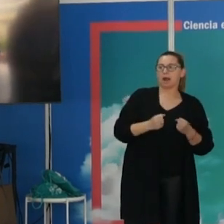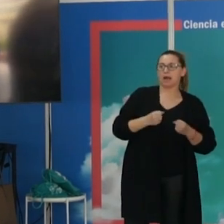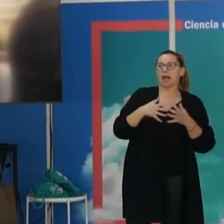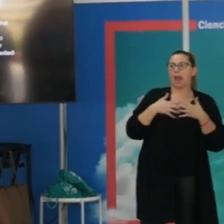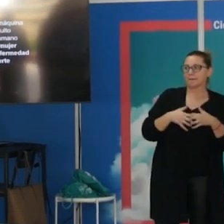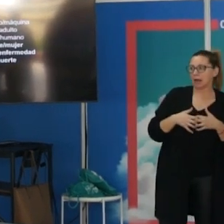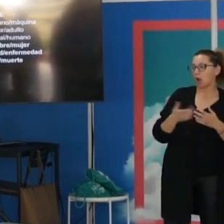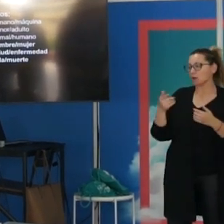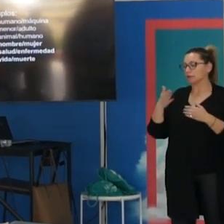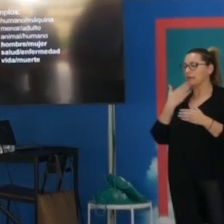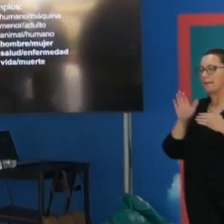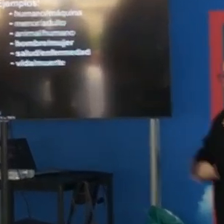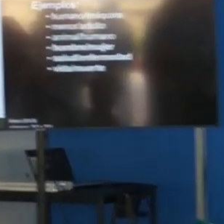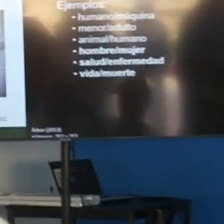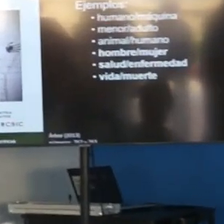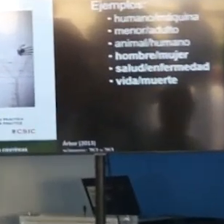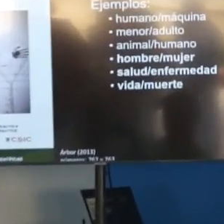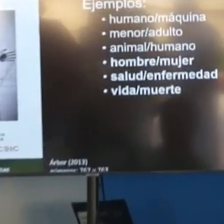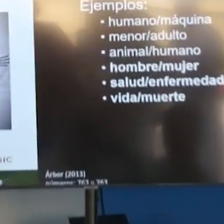el adulto, o el animal y el humano.